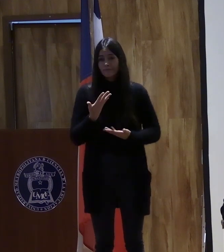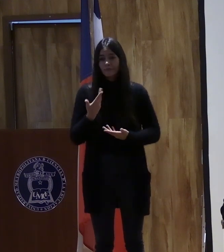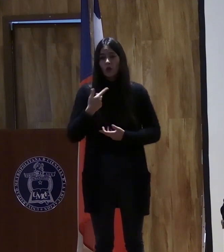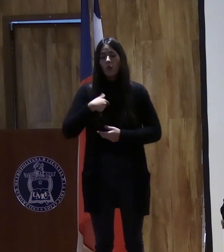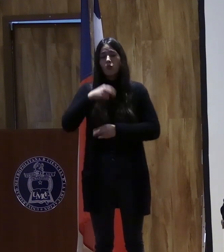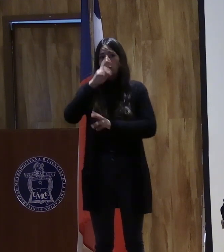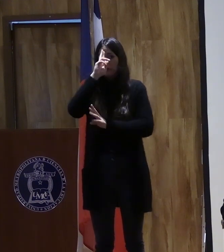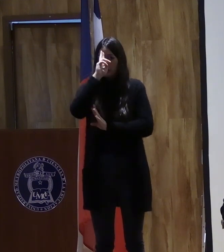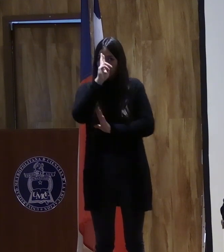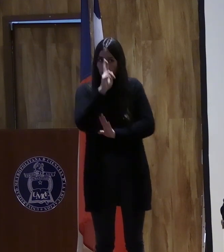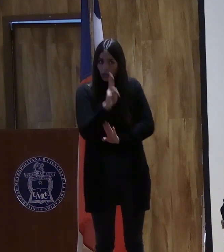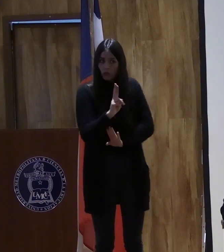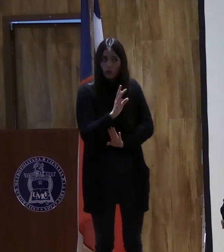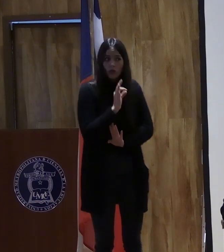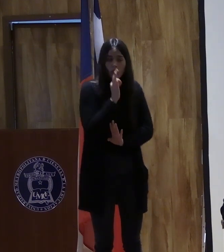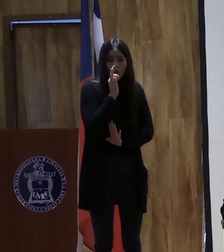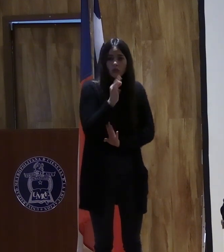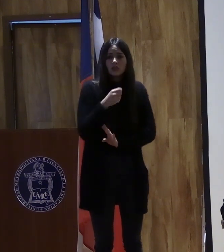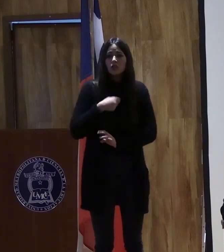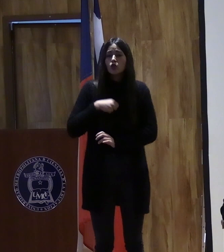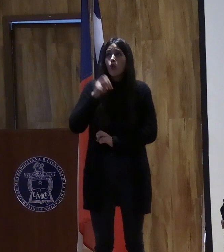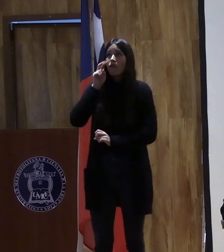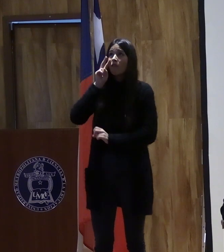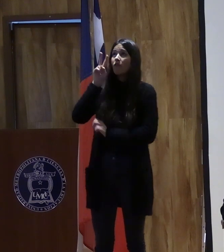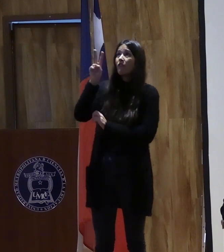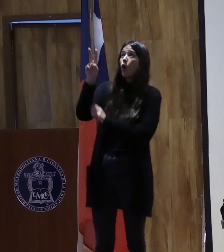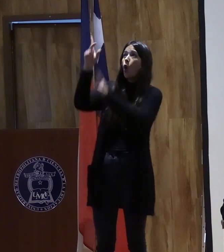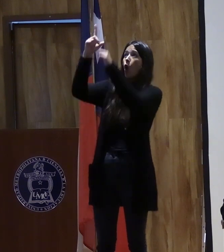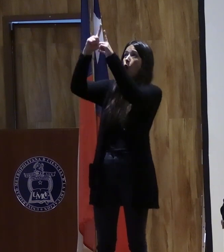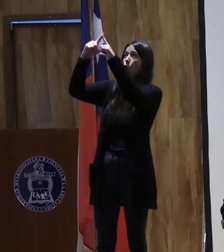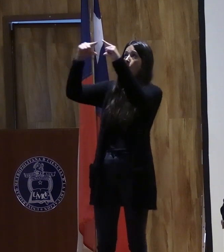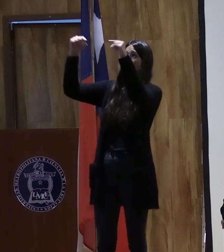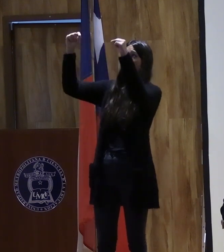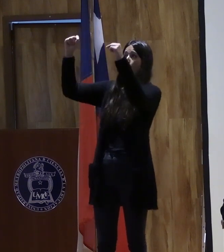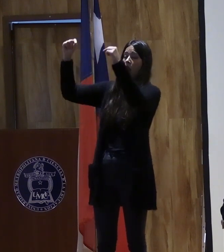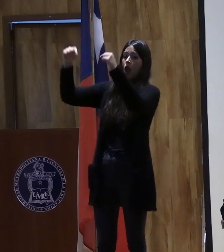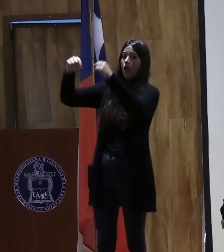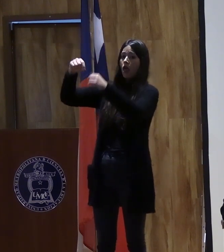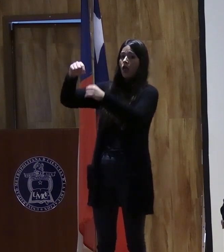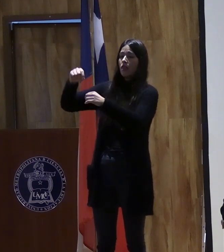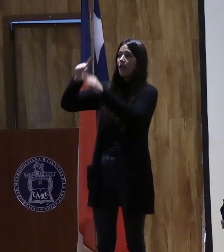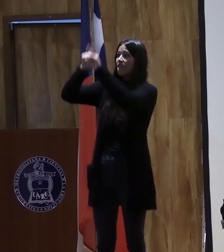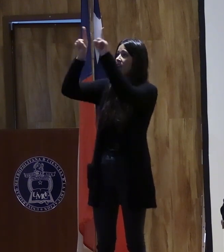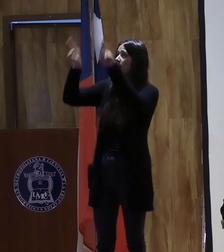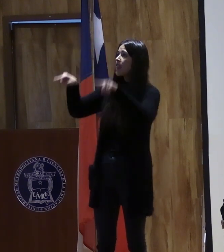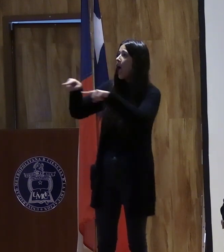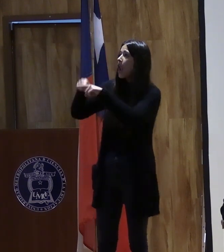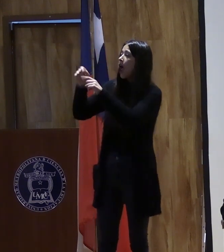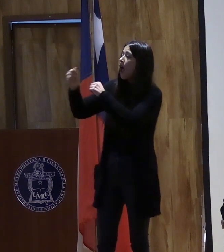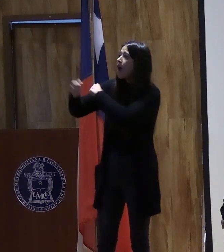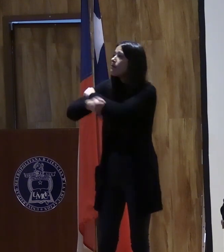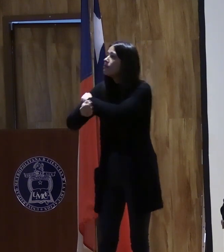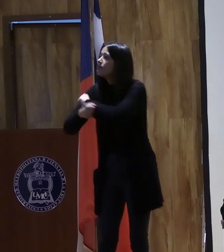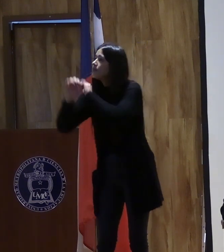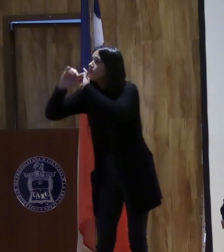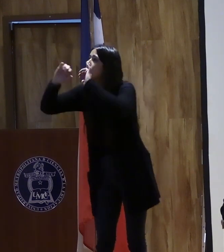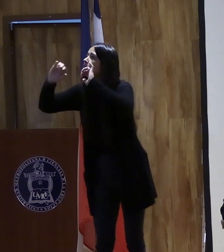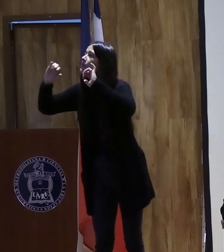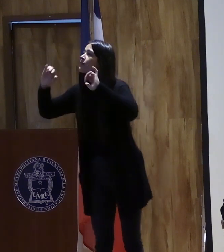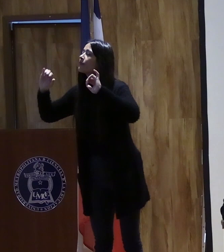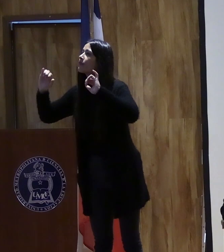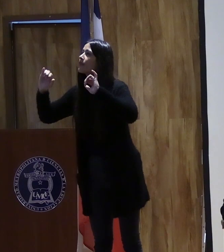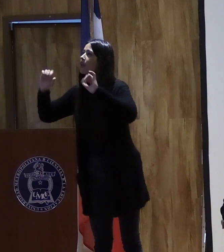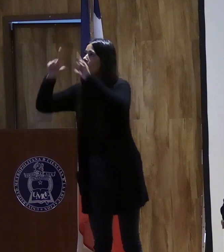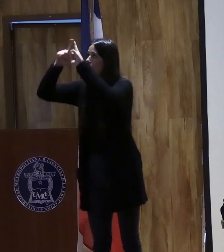todo respeto, si yo veo la luna salir desde la ventana de mi casa, me puedo imaginar muchas